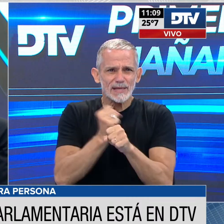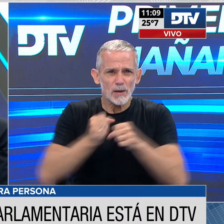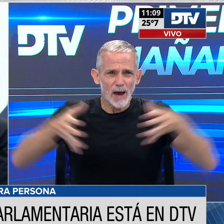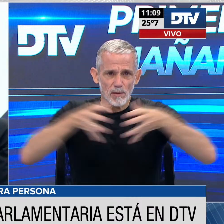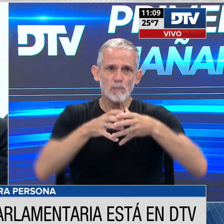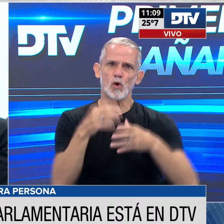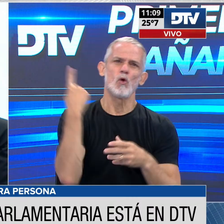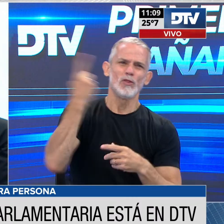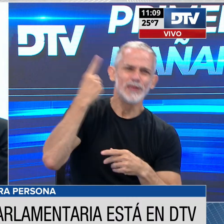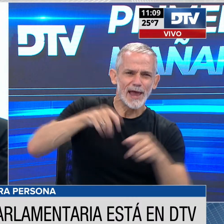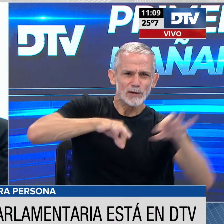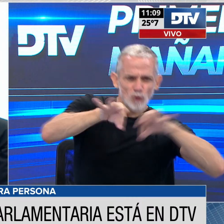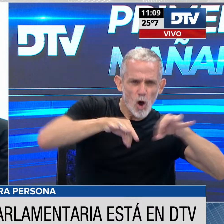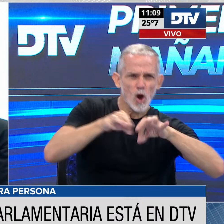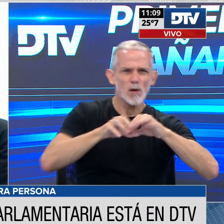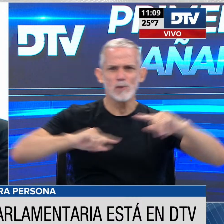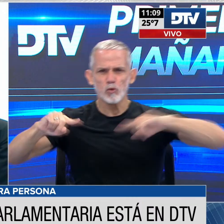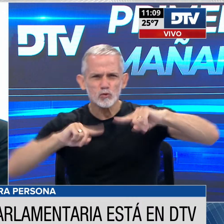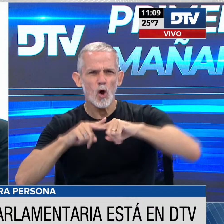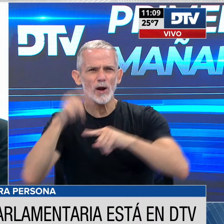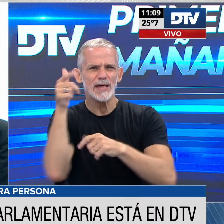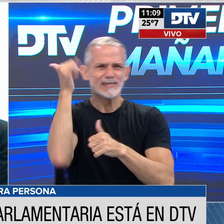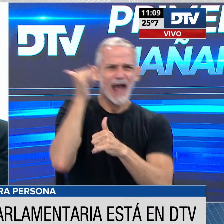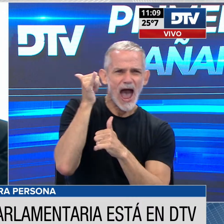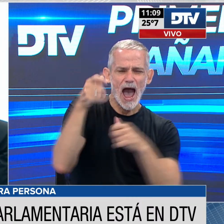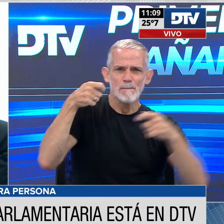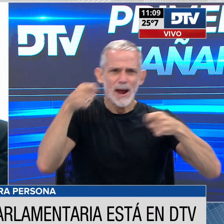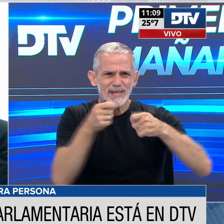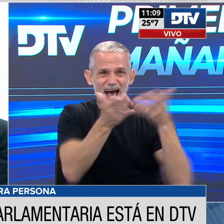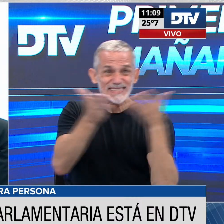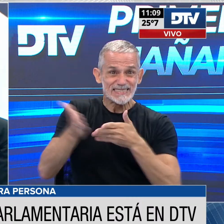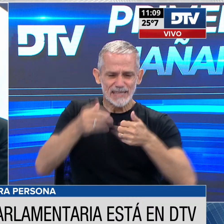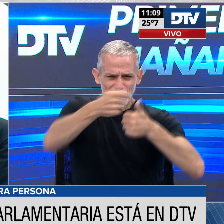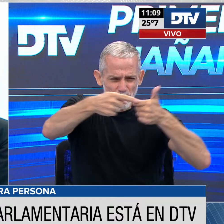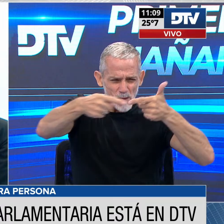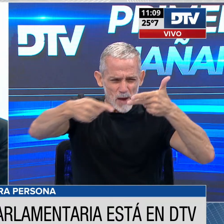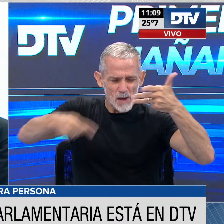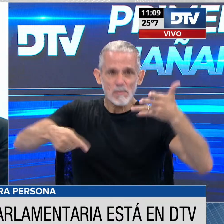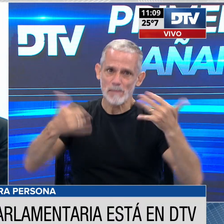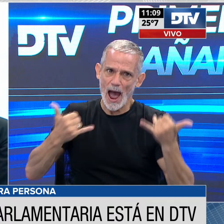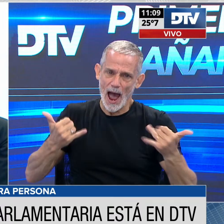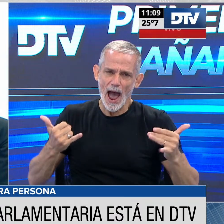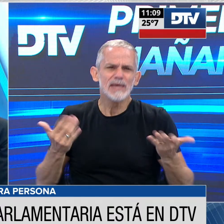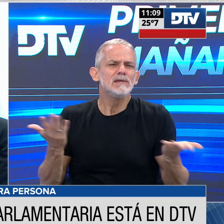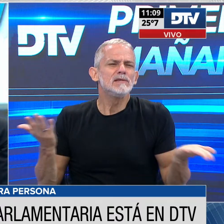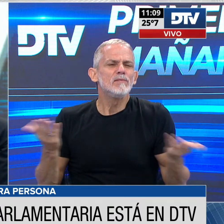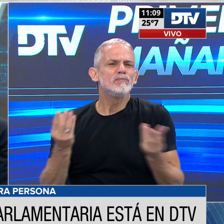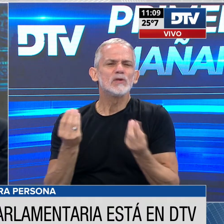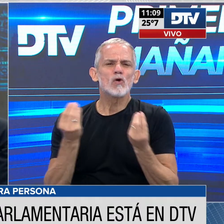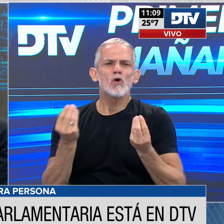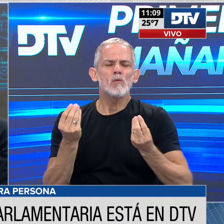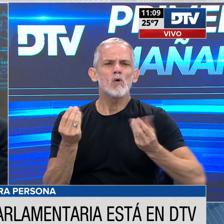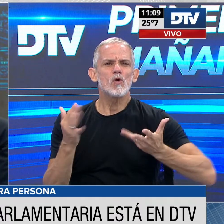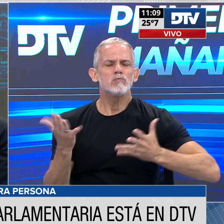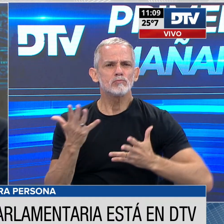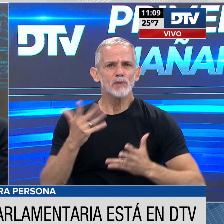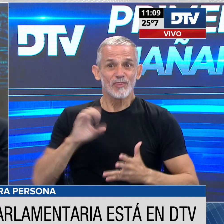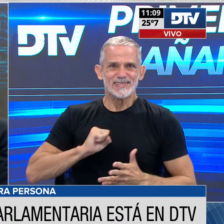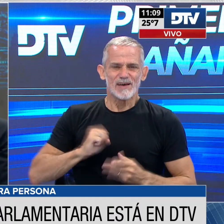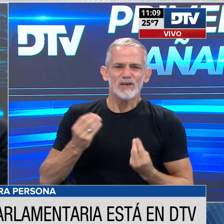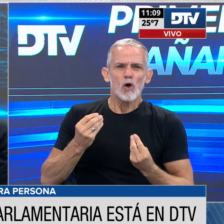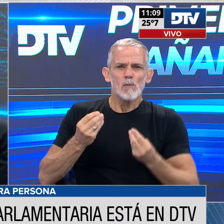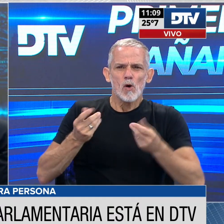hay un director, hay productores, hay camarógrafos, asistentes, y ¿cuál es el desafío de